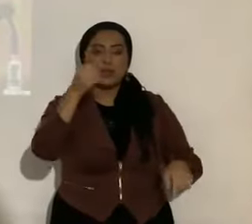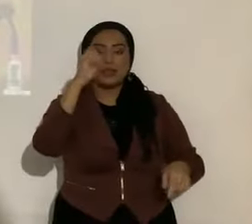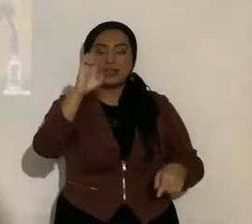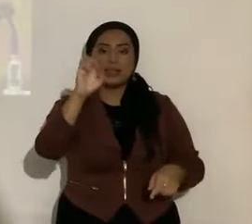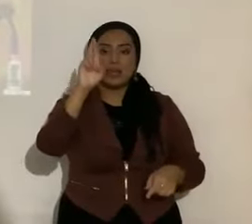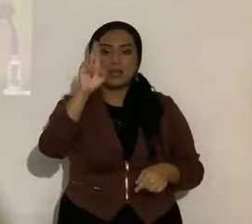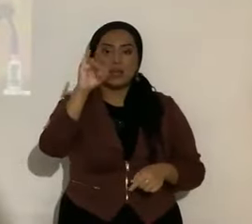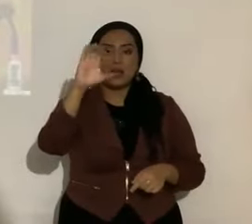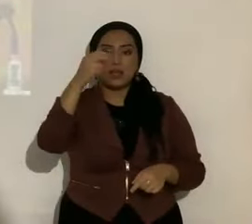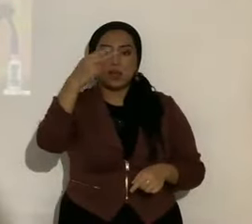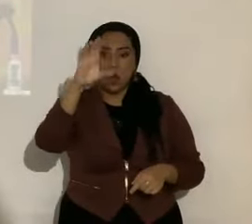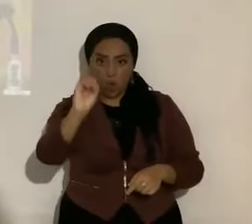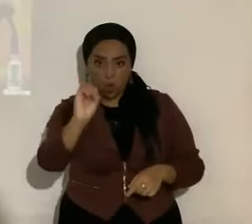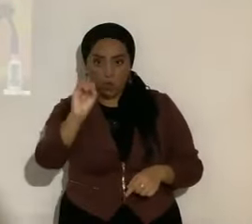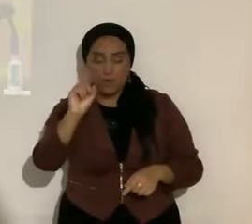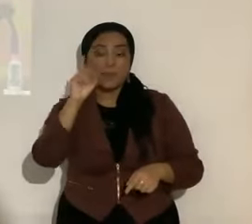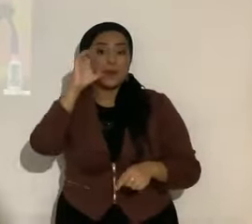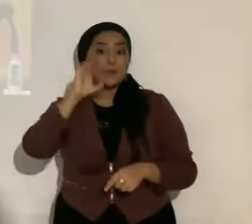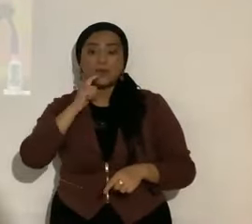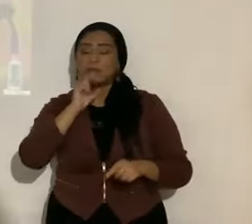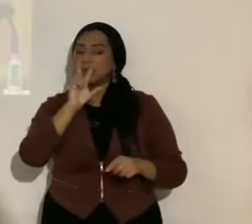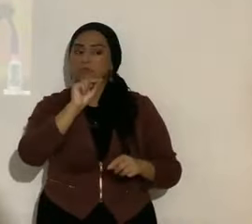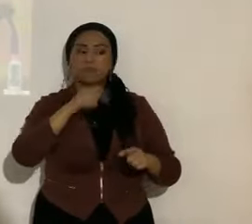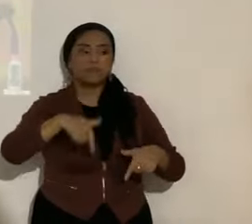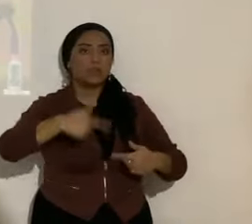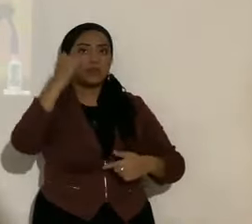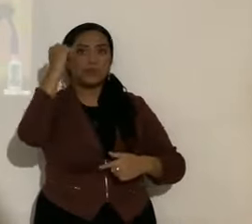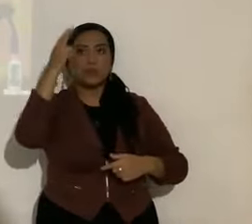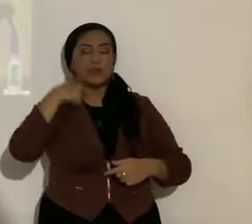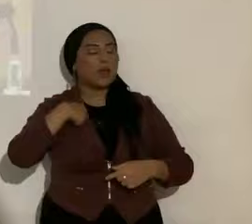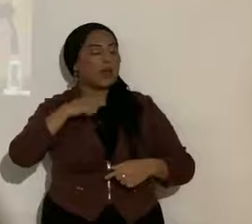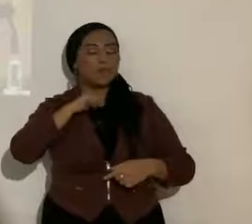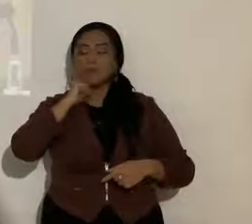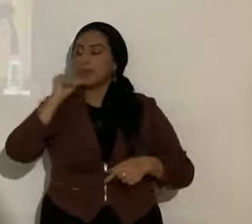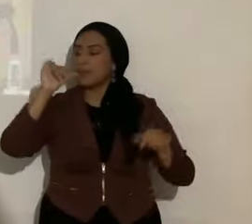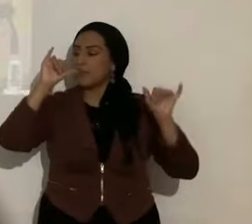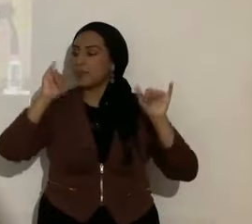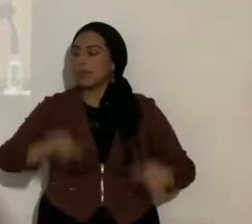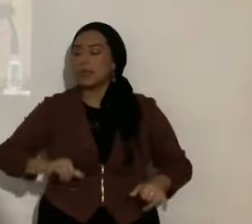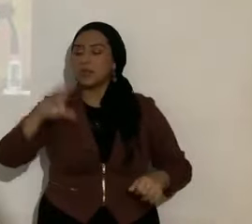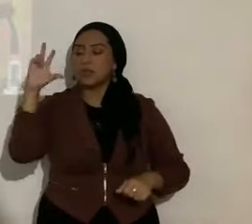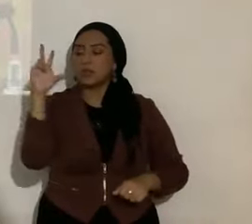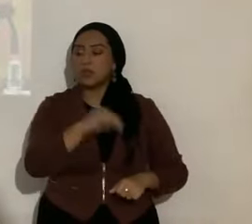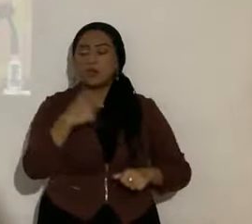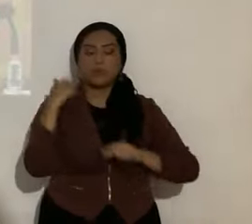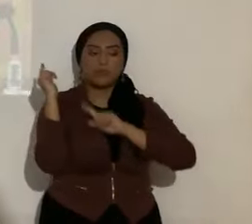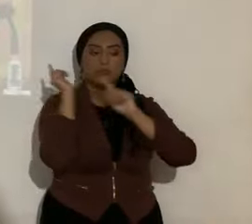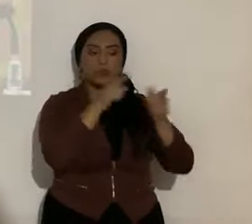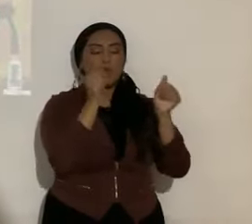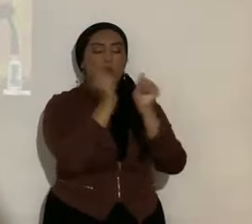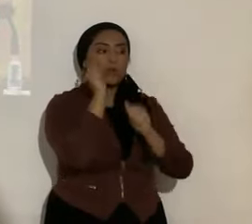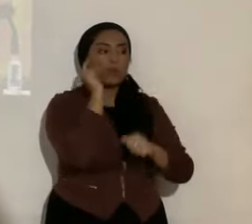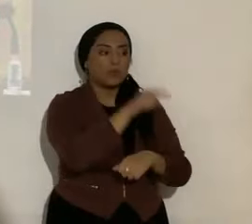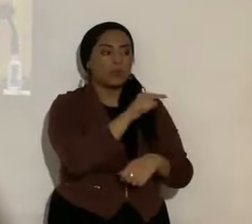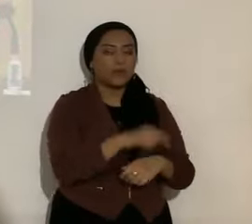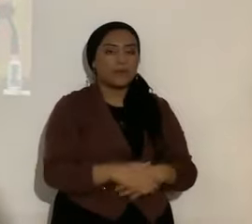vive Yahweh y vive tu alma, que no te dejaré. Se vuelve a repetir ahí. Subrayenlo, por favor, que no te